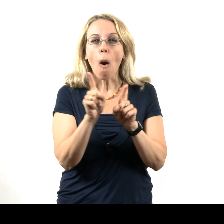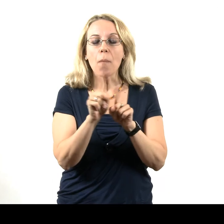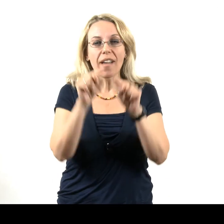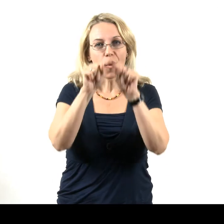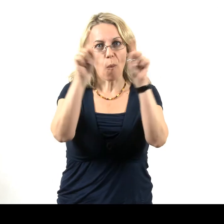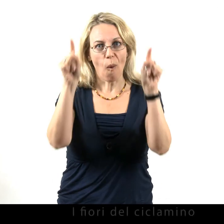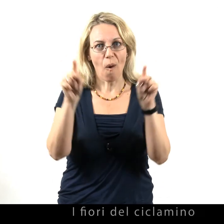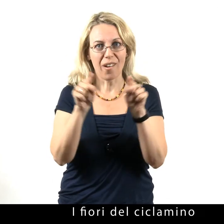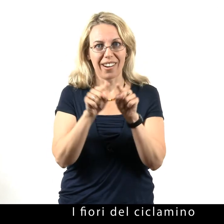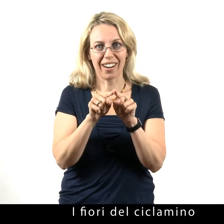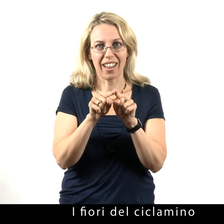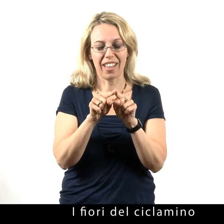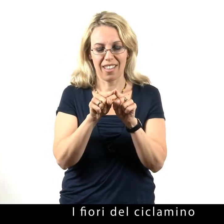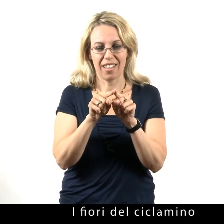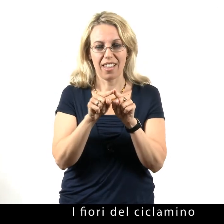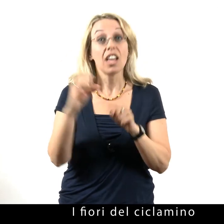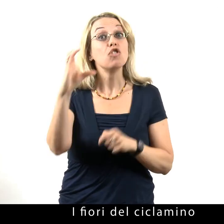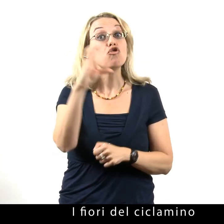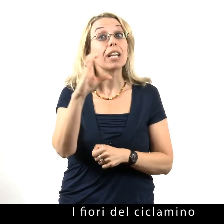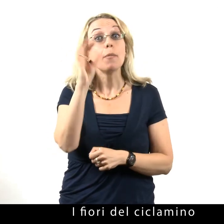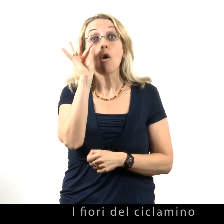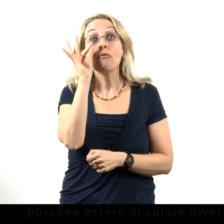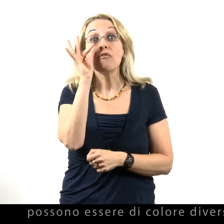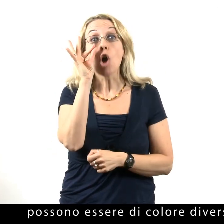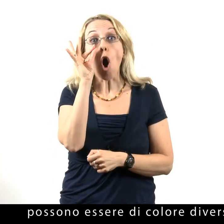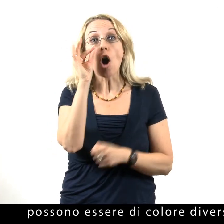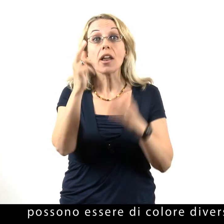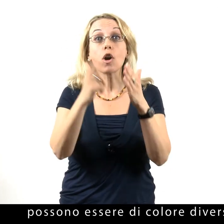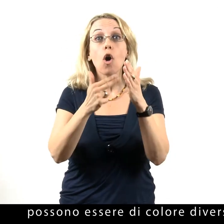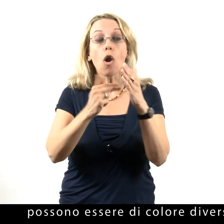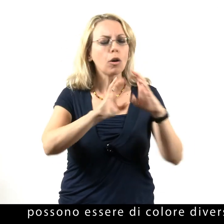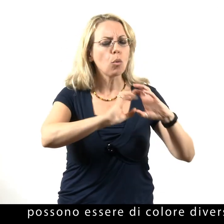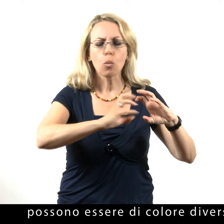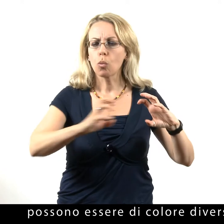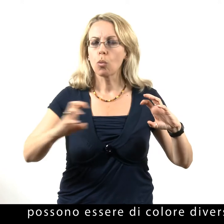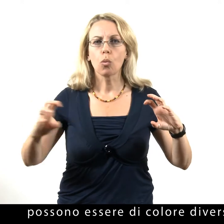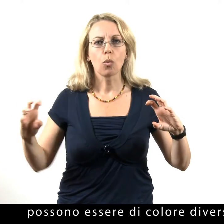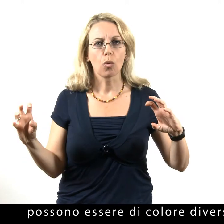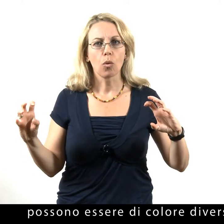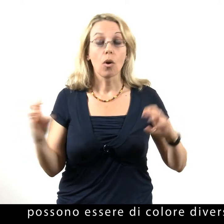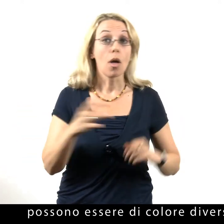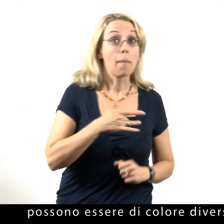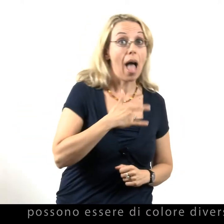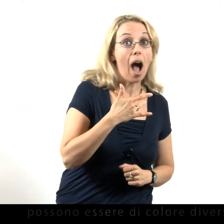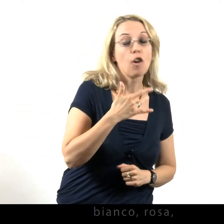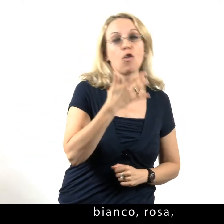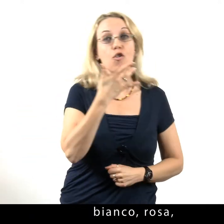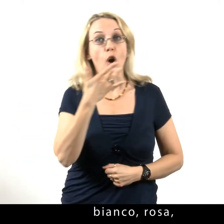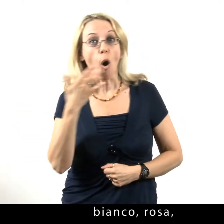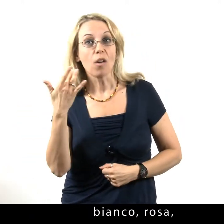I fiori del ciclamino possono essere di colore diverso, bianco,